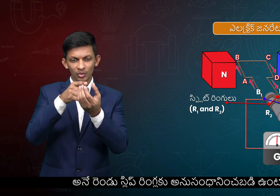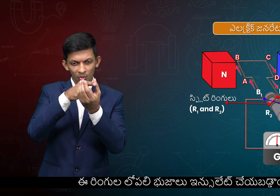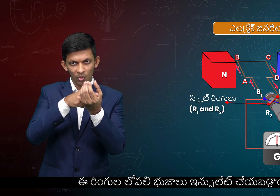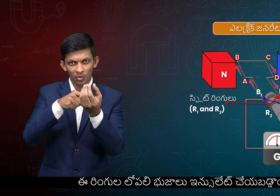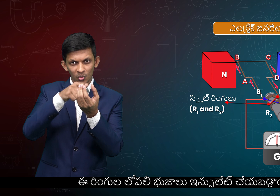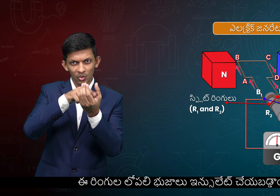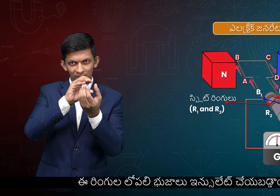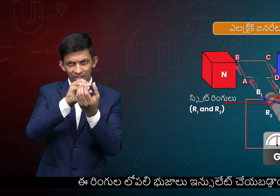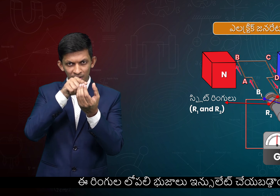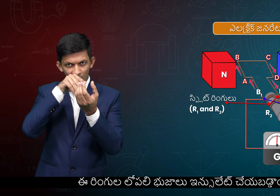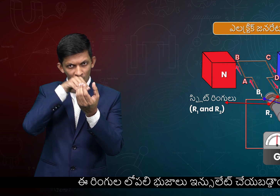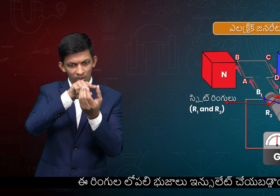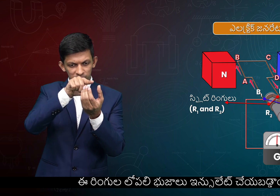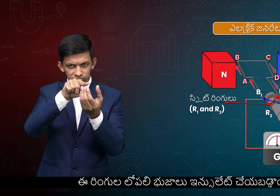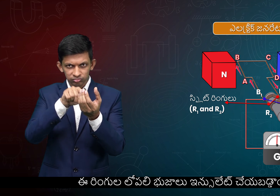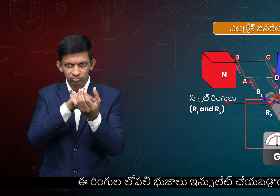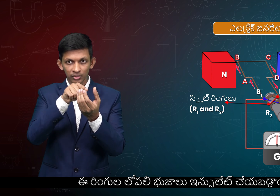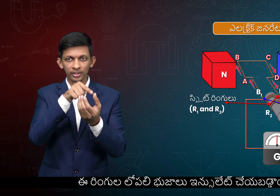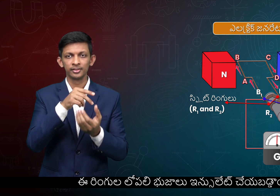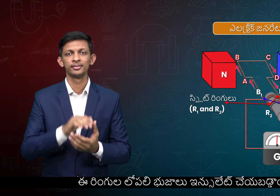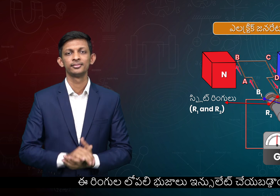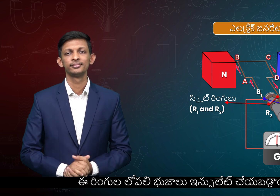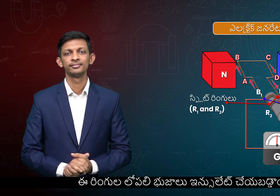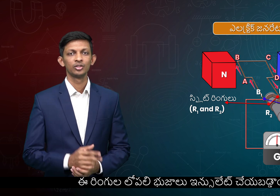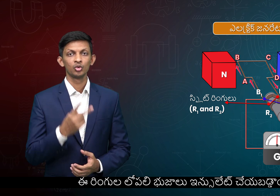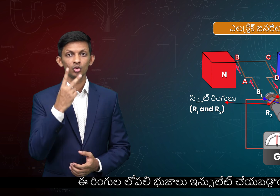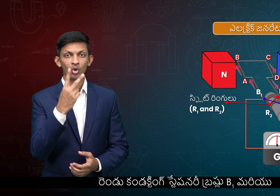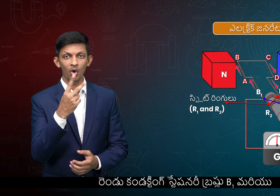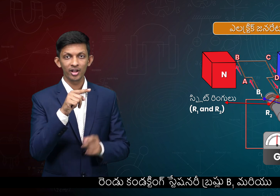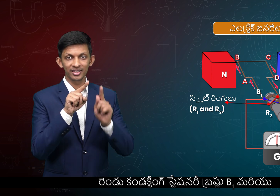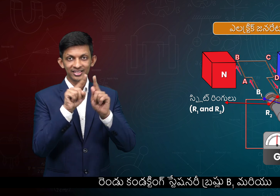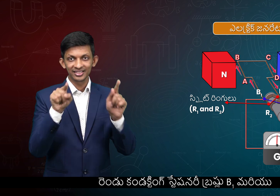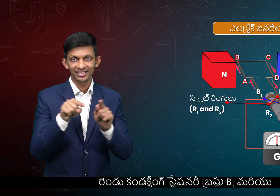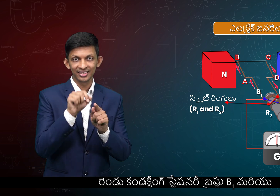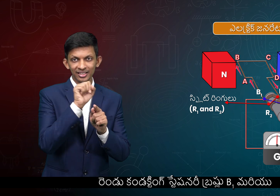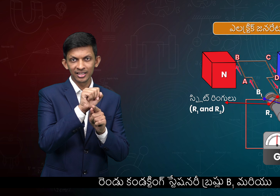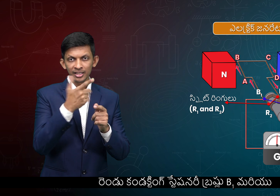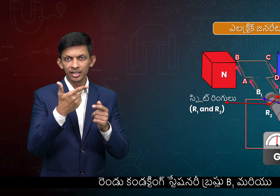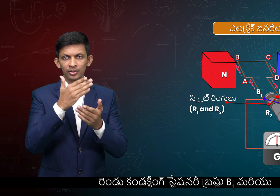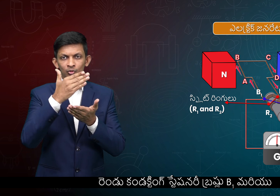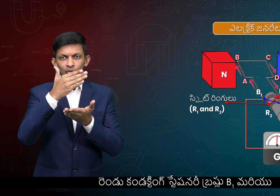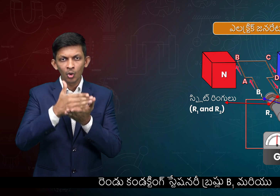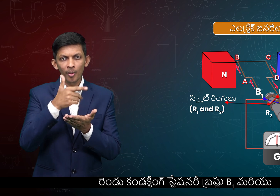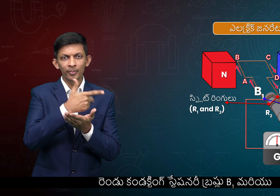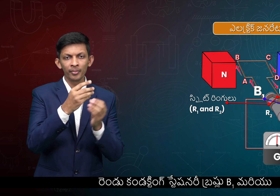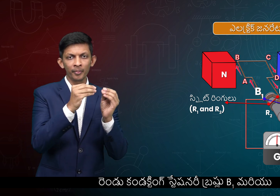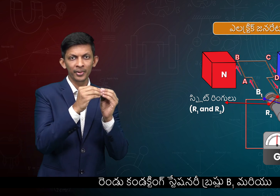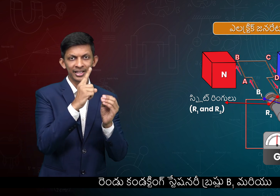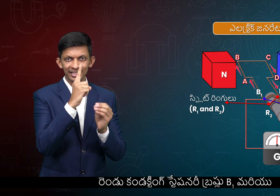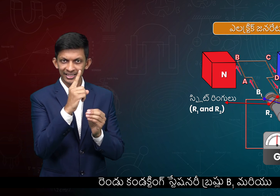ఈ రింగ్ల లోపలి భుజాలు ఇన్సులేట్ చేయబడ్డాయి. రెండు కండక్టింగ్ స్టేషనరీ బ్రష్లు B1 మరియు